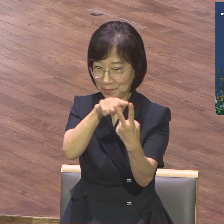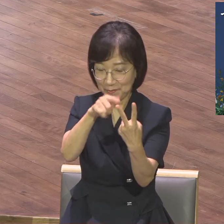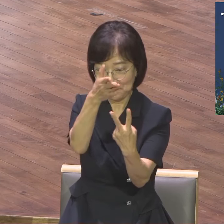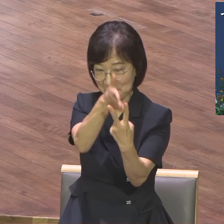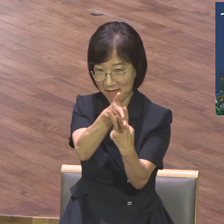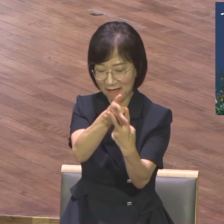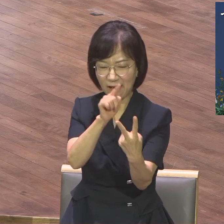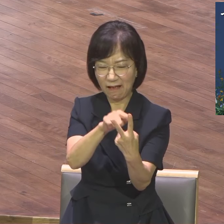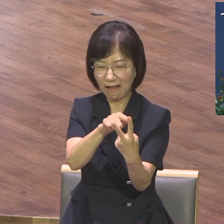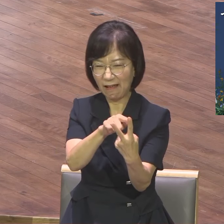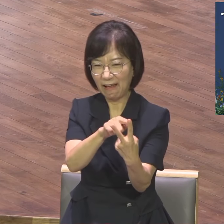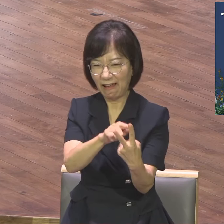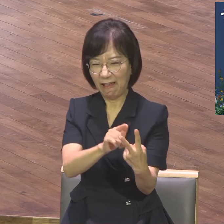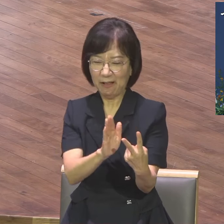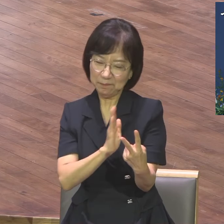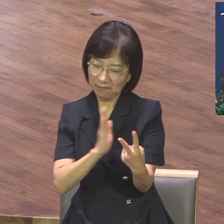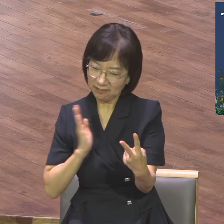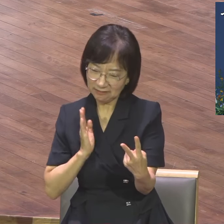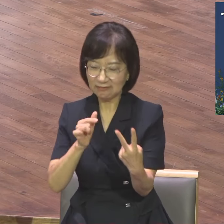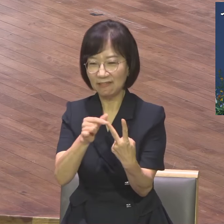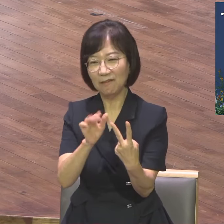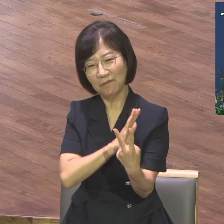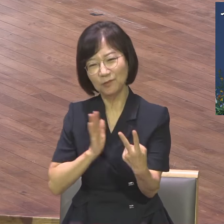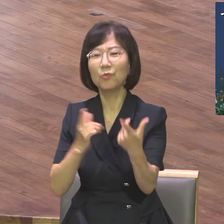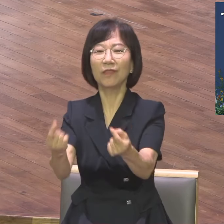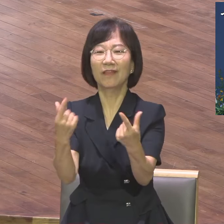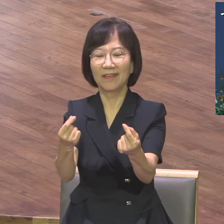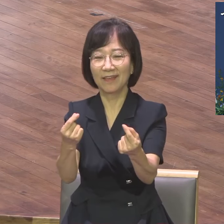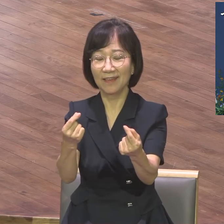배신을 하는데 이 두 사람의 공통점은